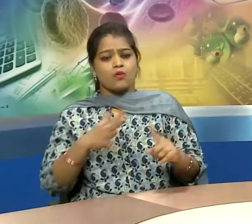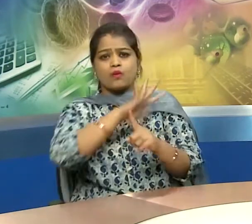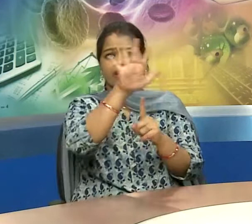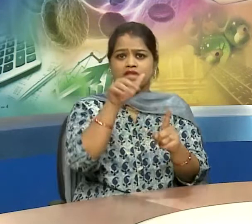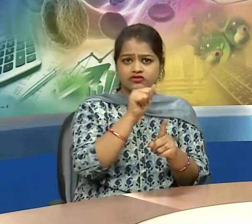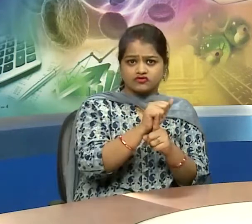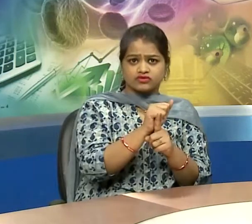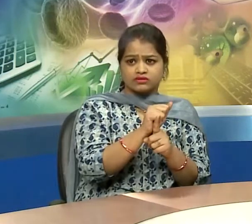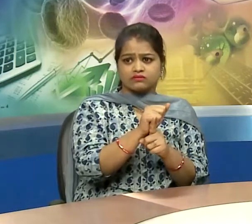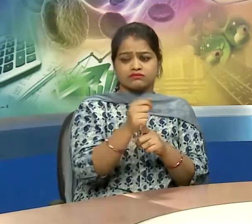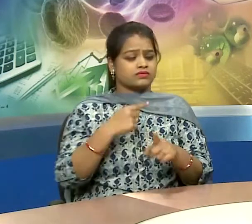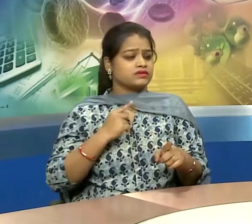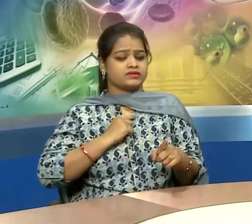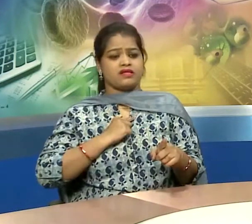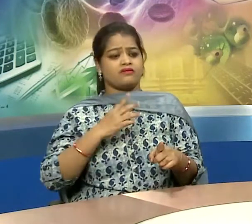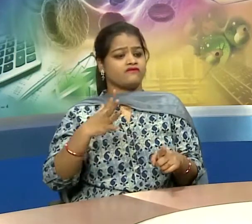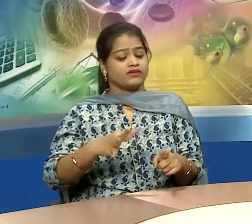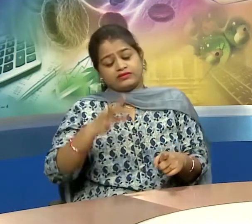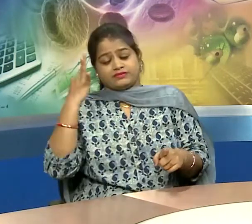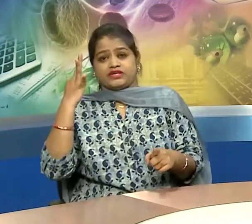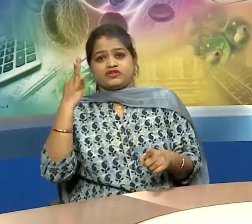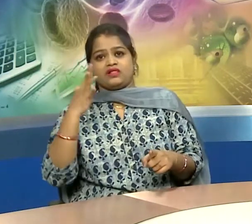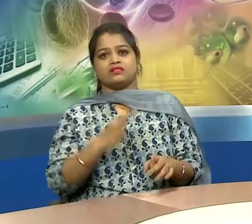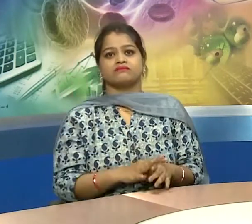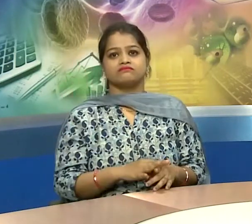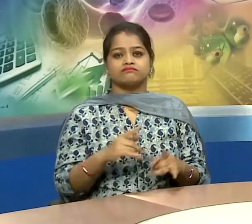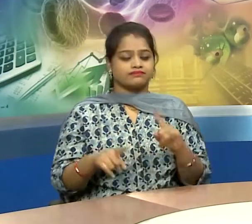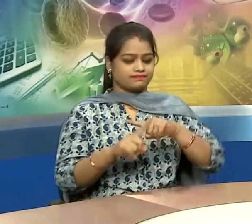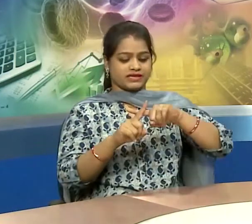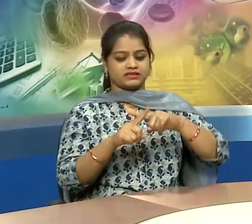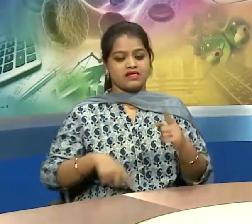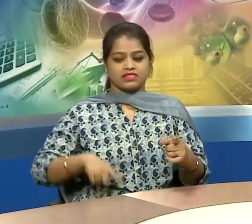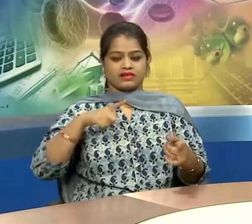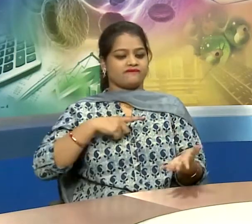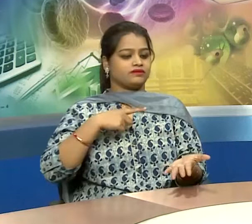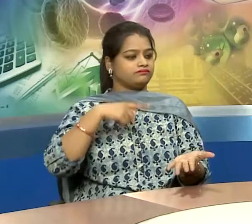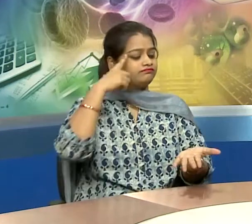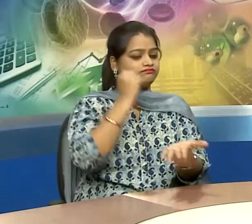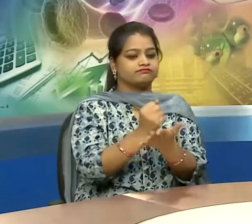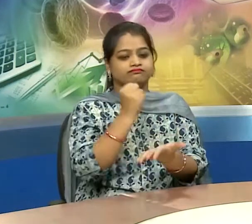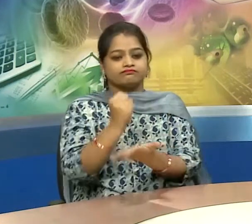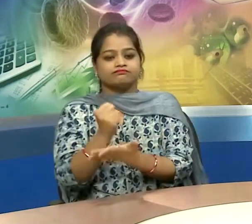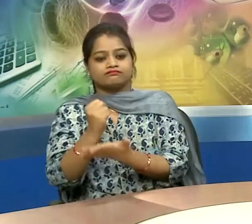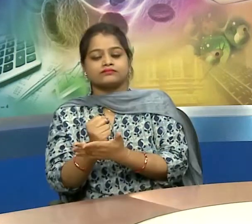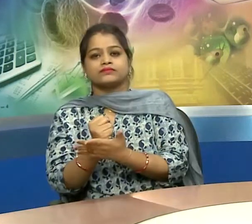अपनी विशेषता और सिद्धांतों पर दृढ़ बने रहकर स्थापित होती